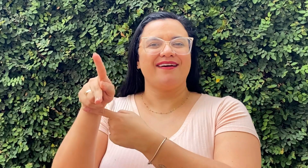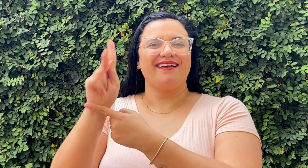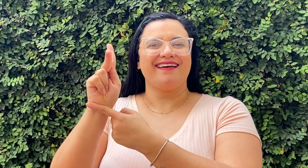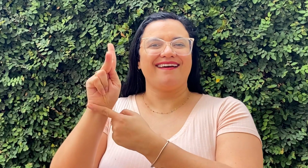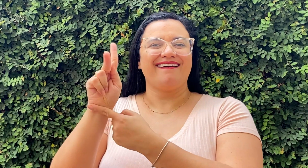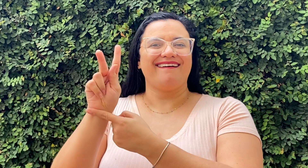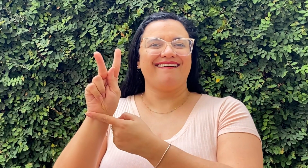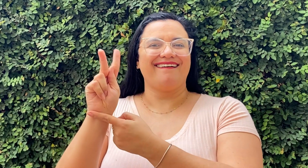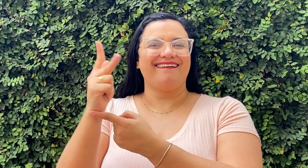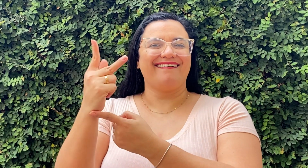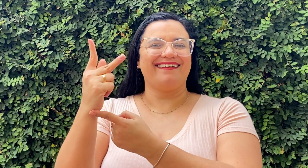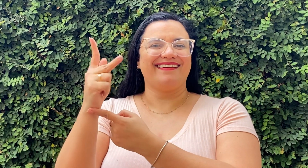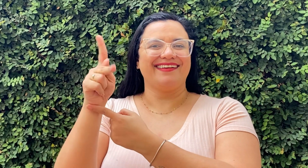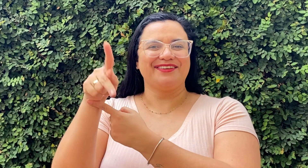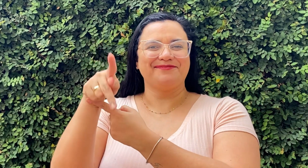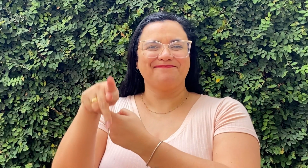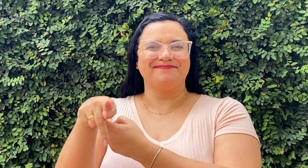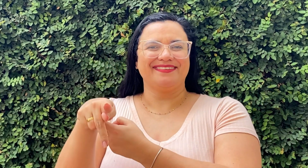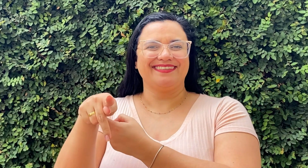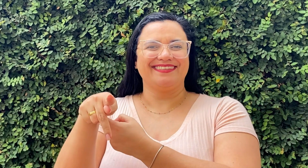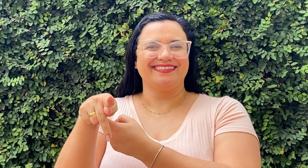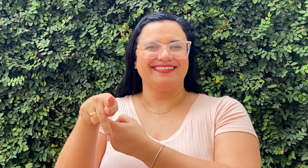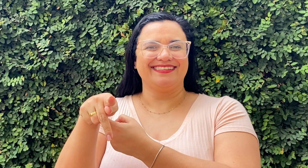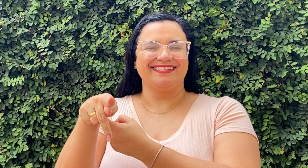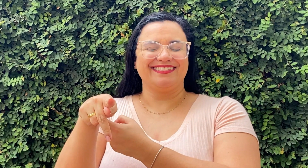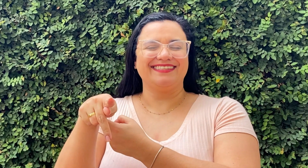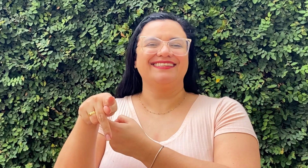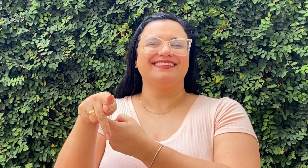configuração. K, H, P. As três.